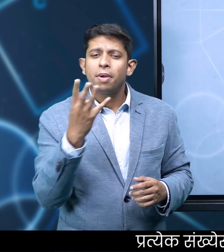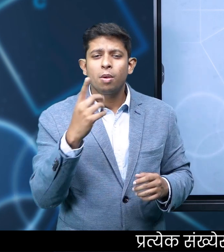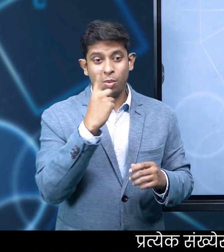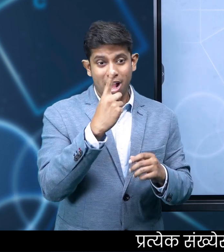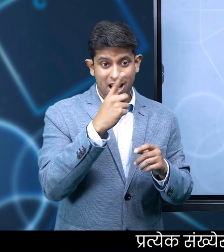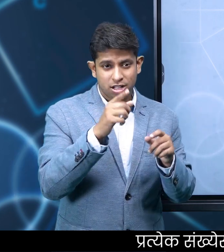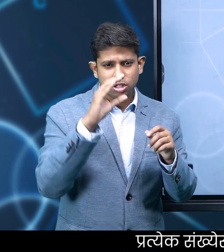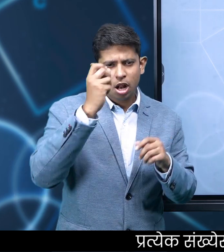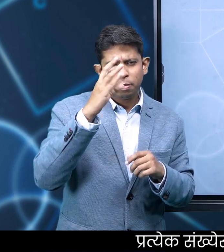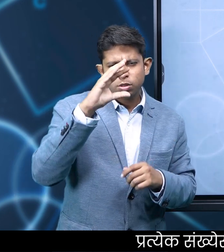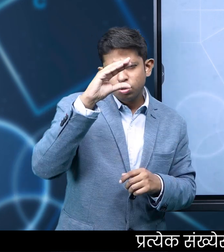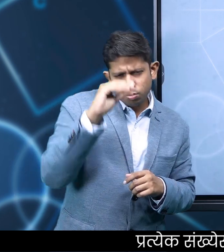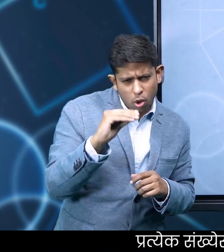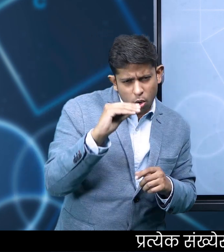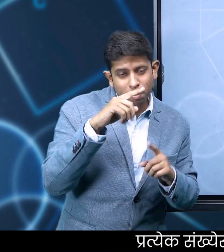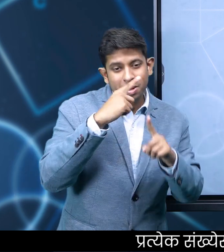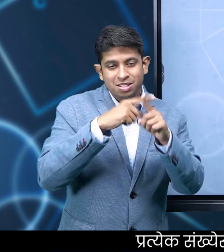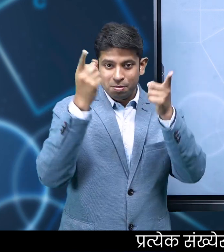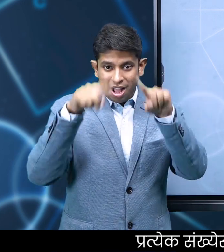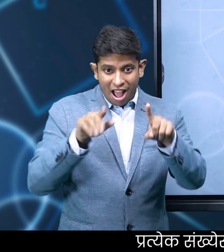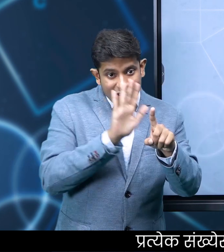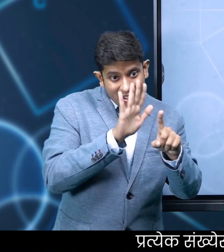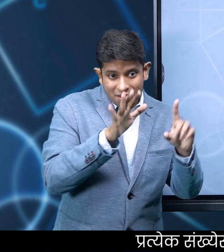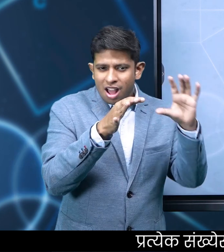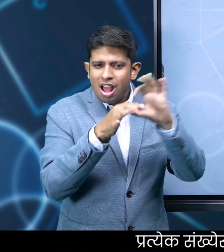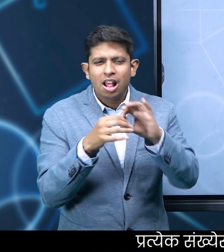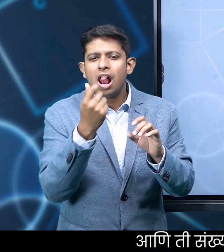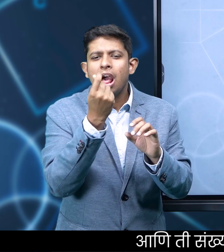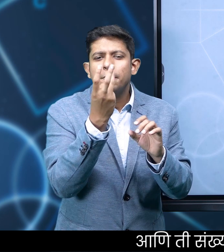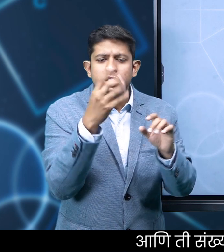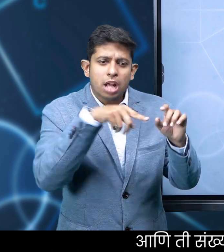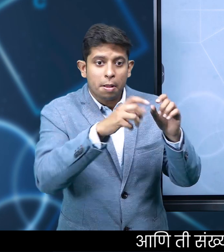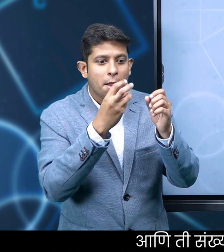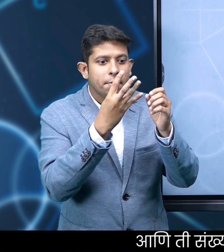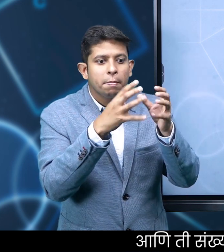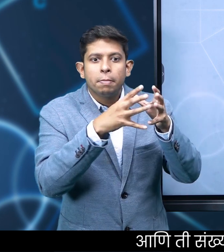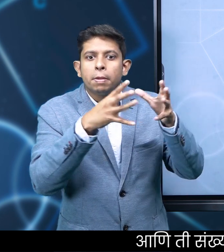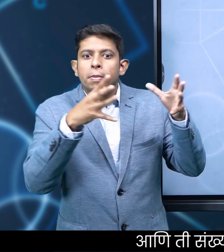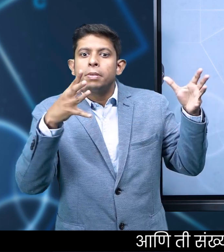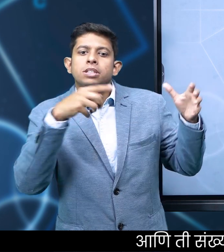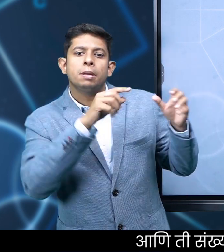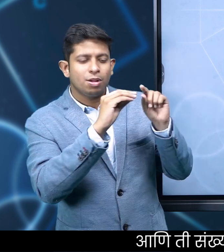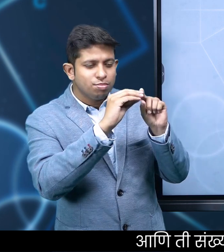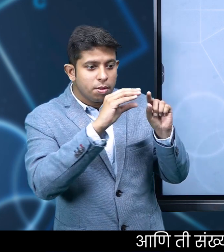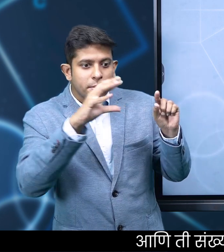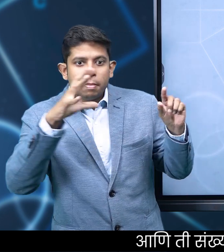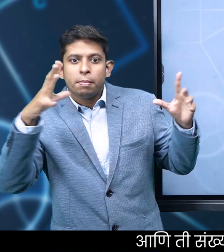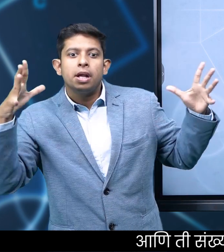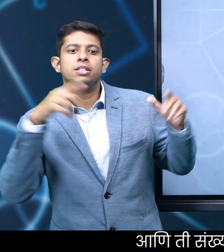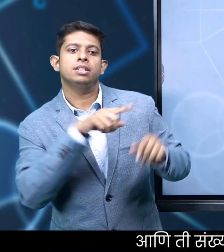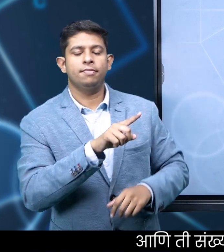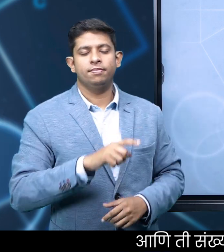प्रत्येक संख्येसाठी 1 हा सर्वात लहान अवयव आहे आणि ती संख्या स्वतःच सर्वात मोठी अवयव